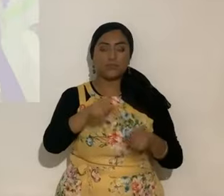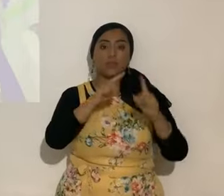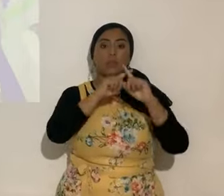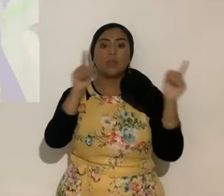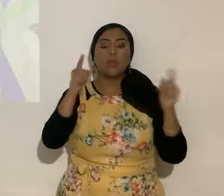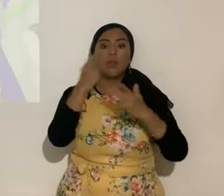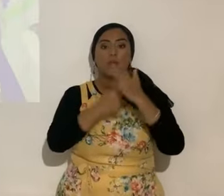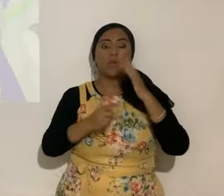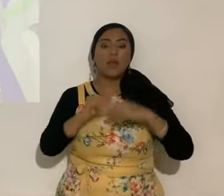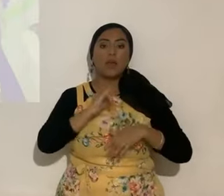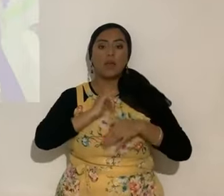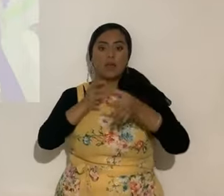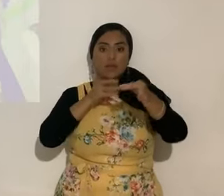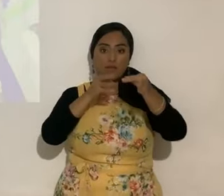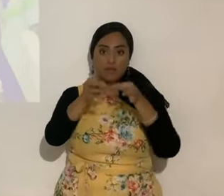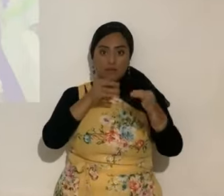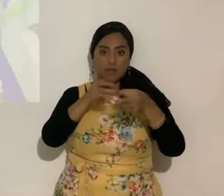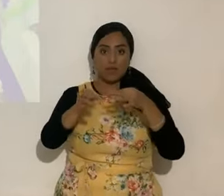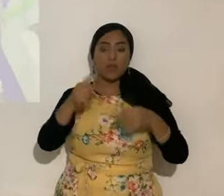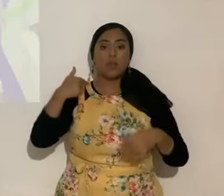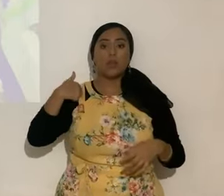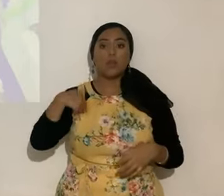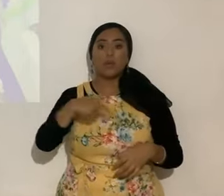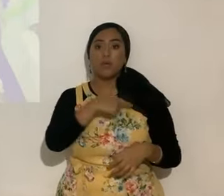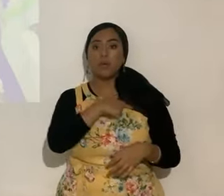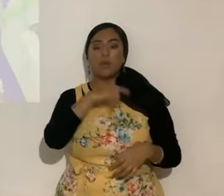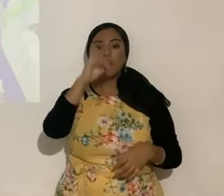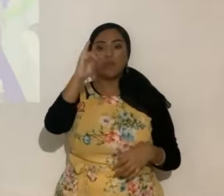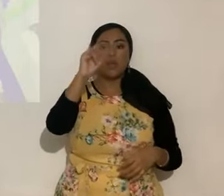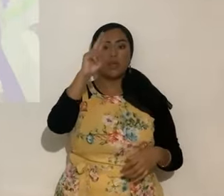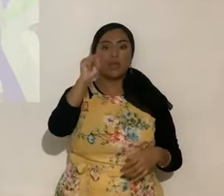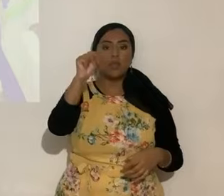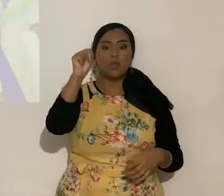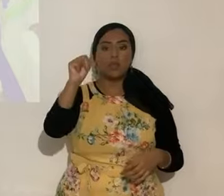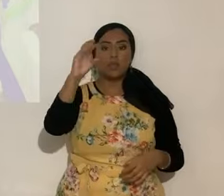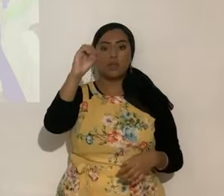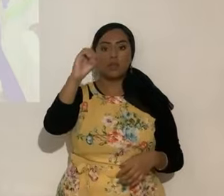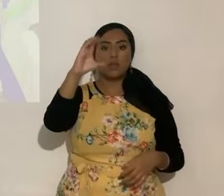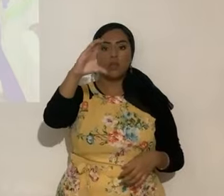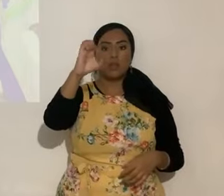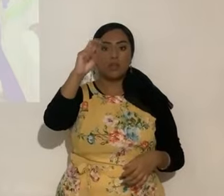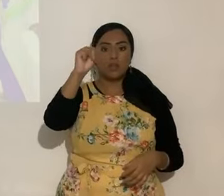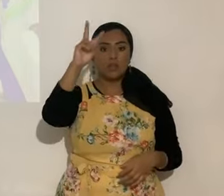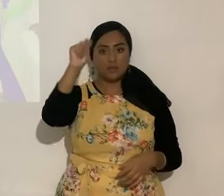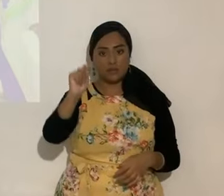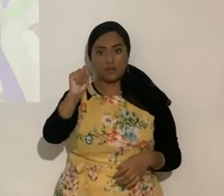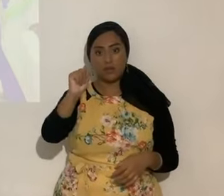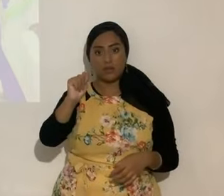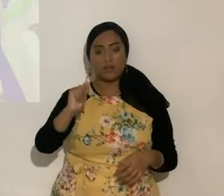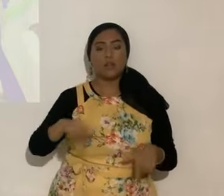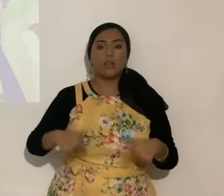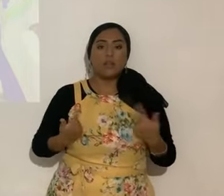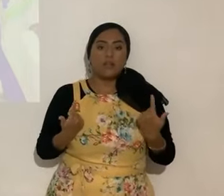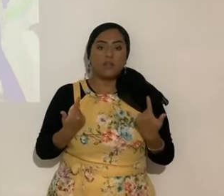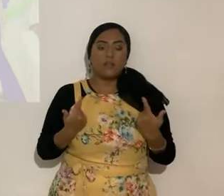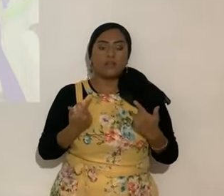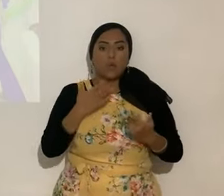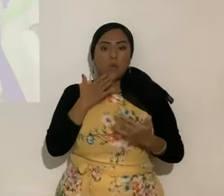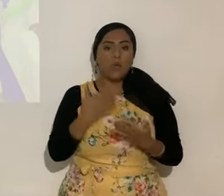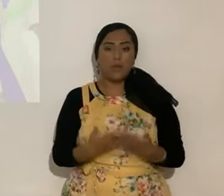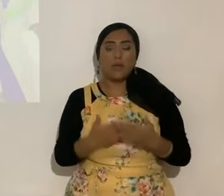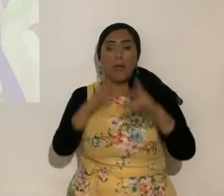de lo que yo expliqué anteriormente, somos inocentes, entonces, vamos a vivir, inocentemente,